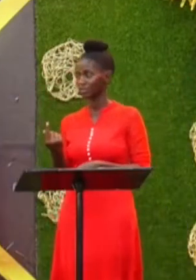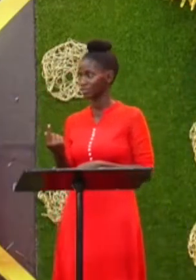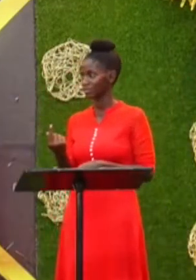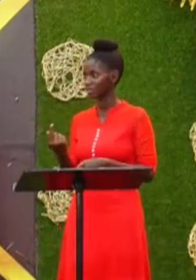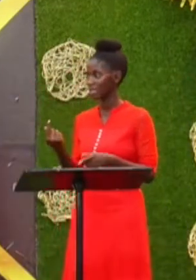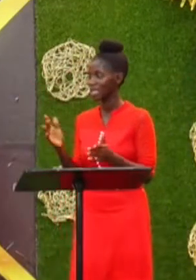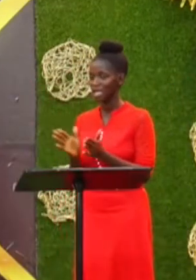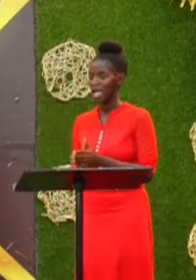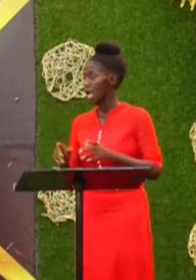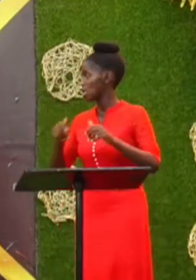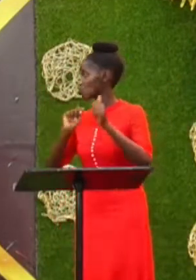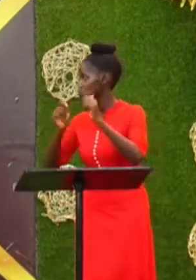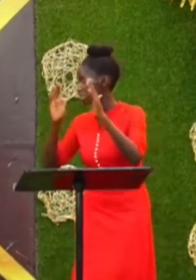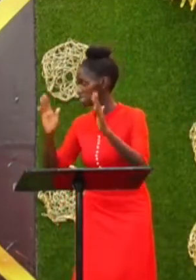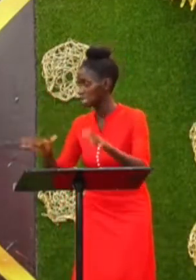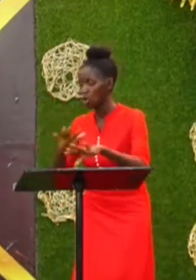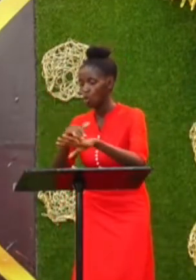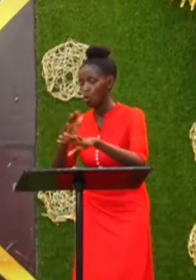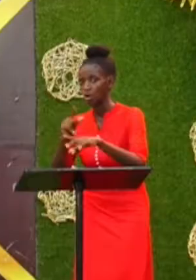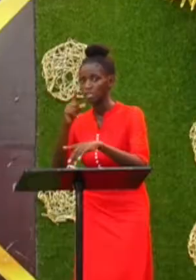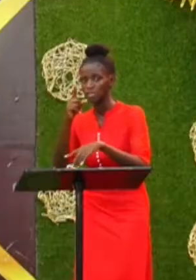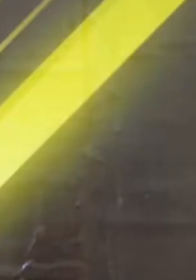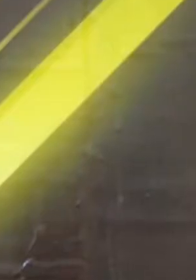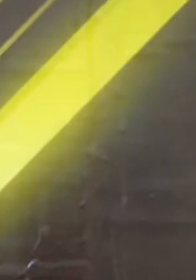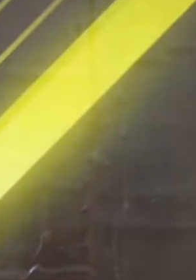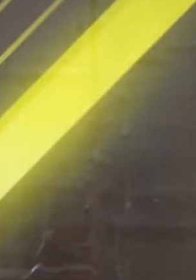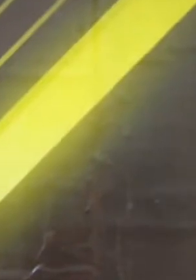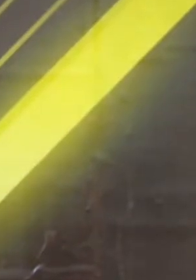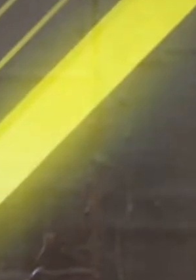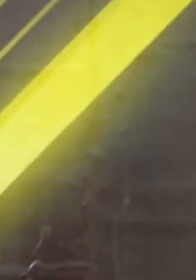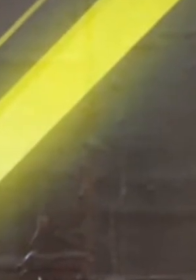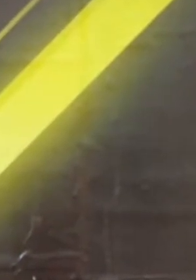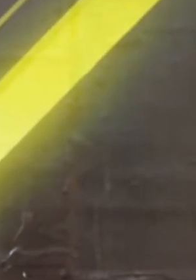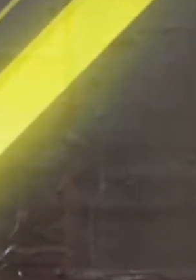Nabachala kuita kadulubale. Mchala waka suero. Kabaka.